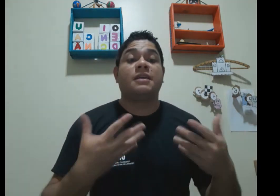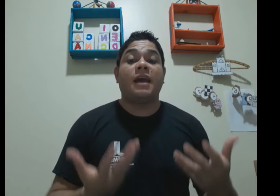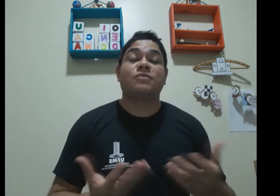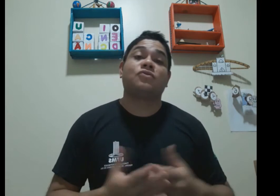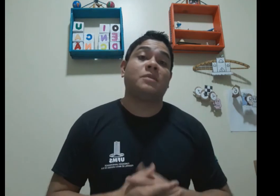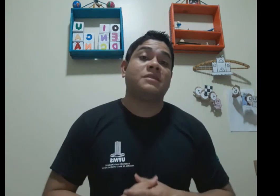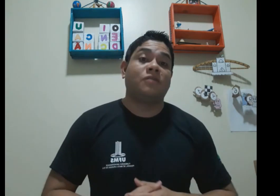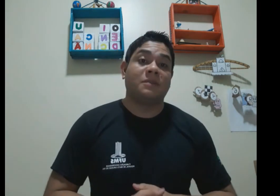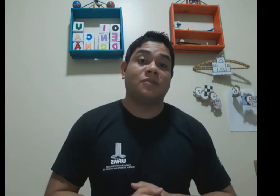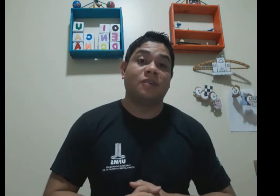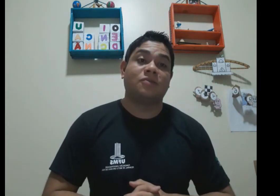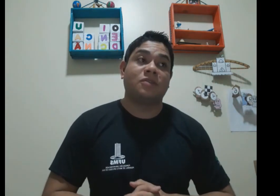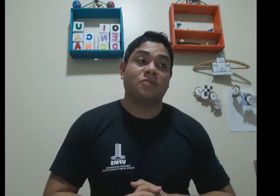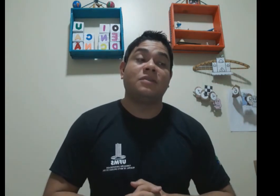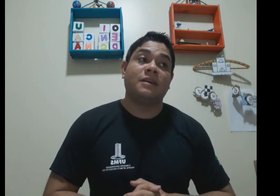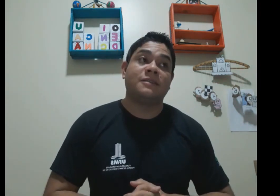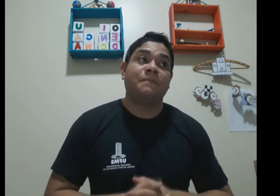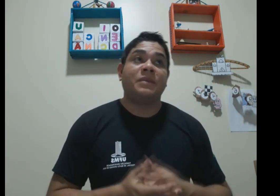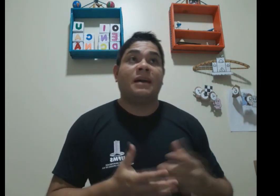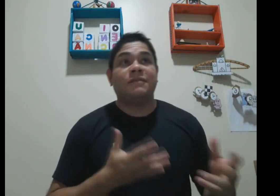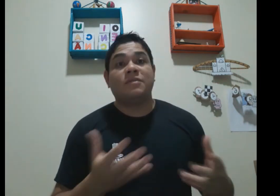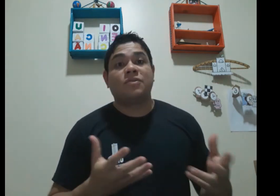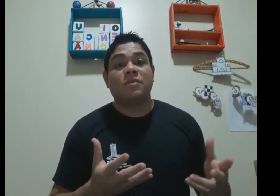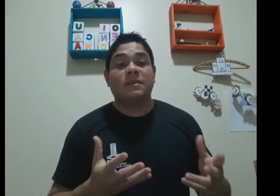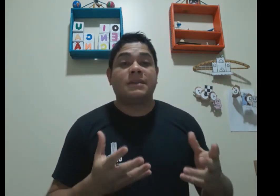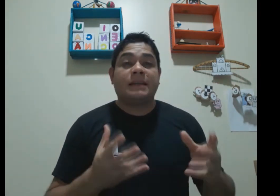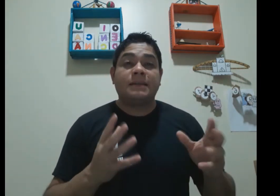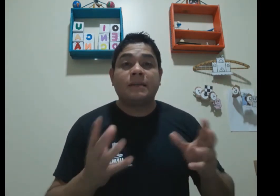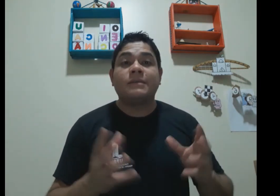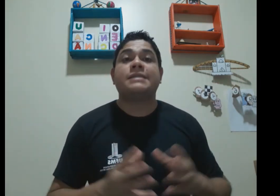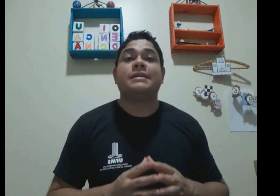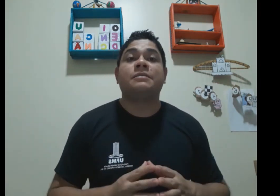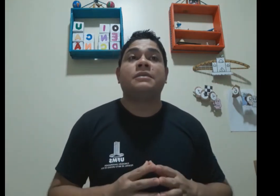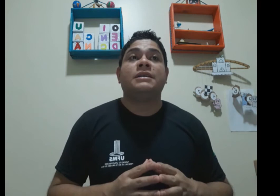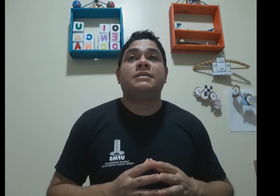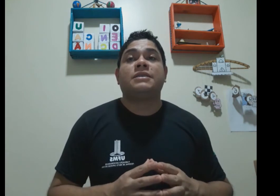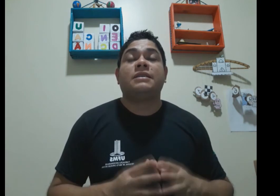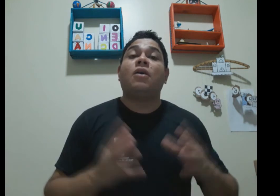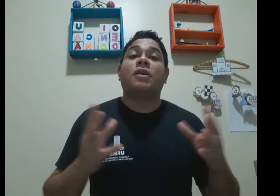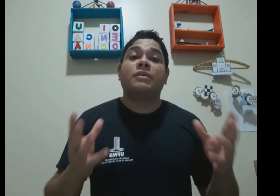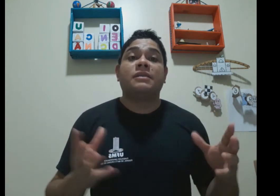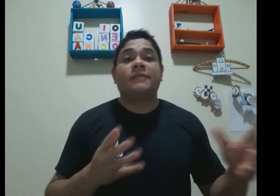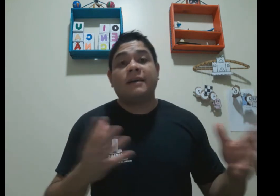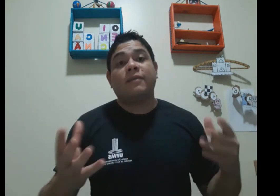discreto sobre as informações dos estudantes. Afinal de contas, ela cita o exemplo de que na hora do intervalo é